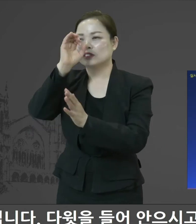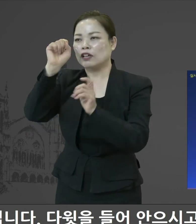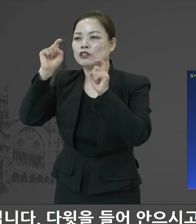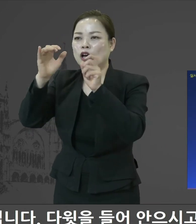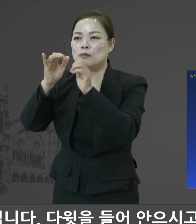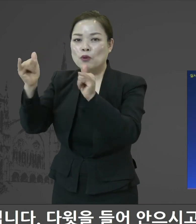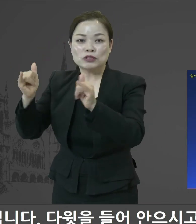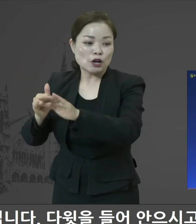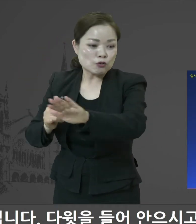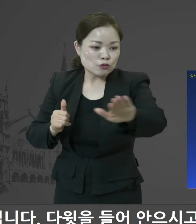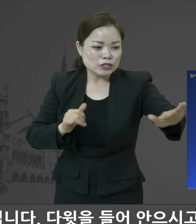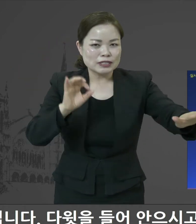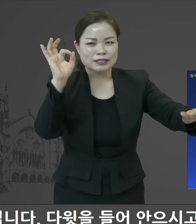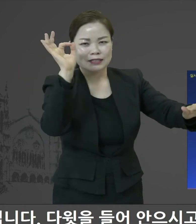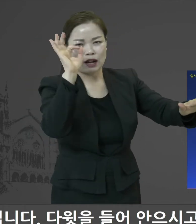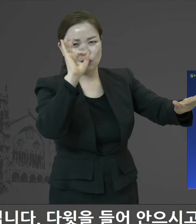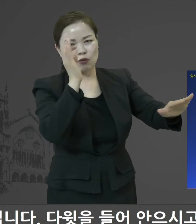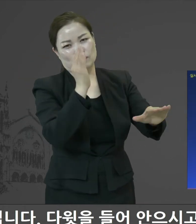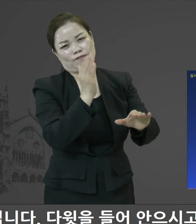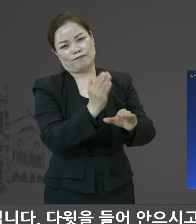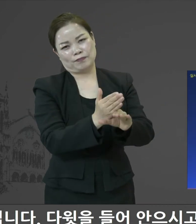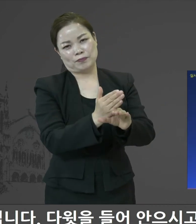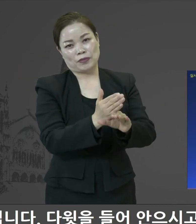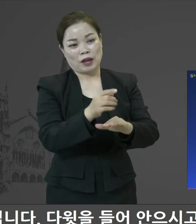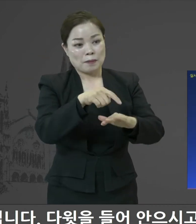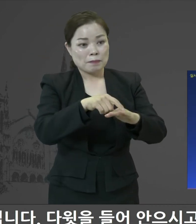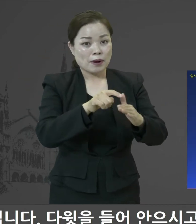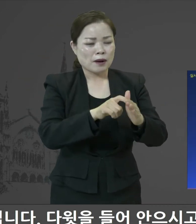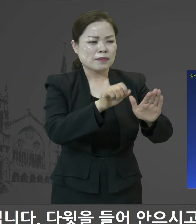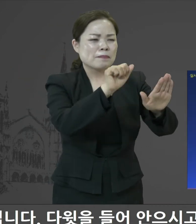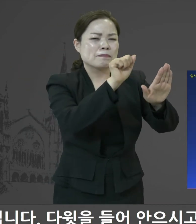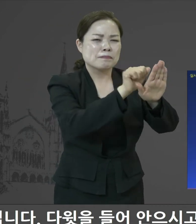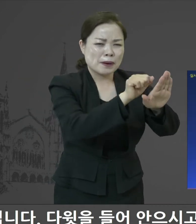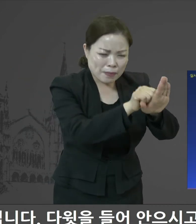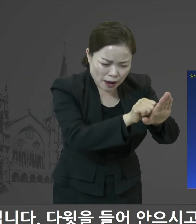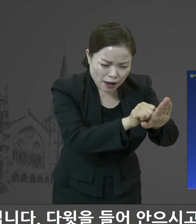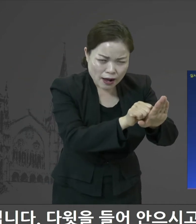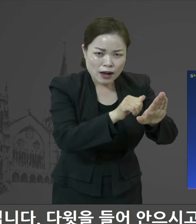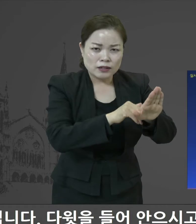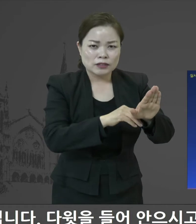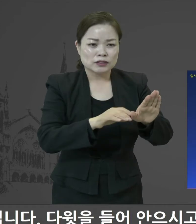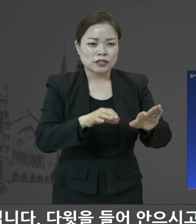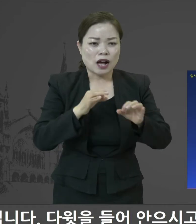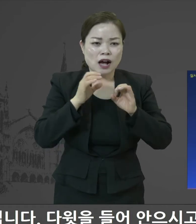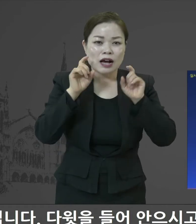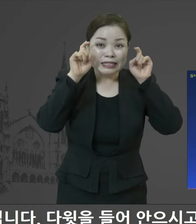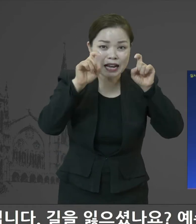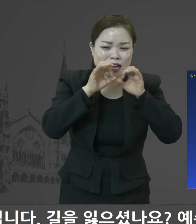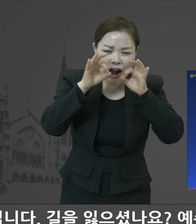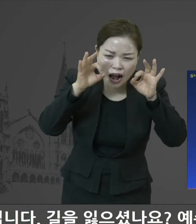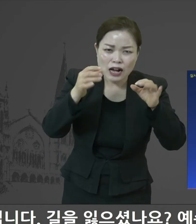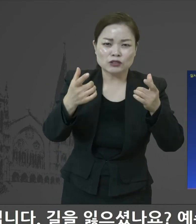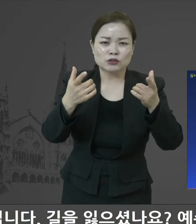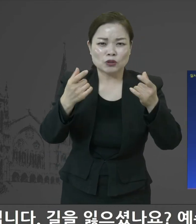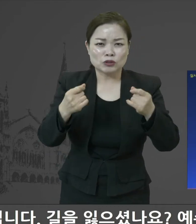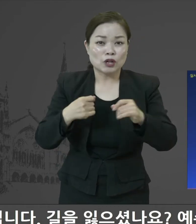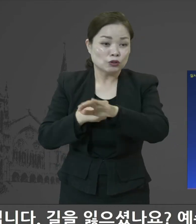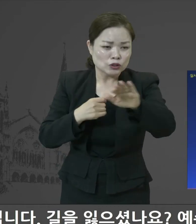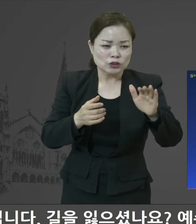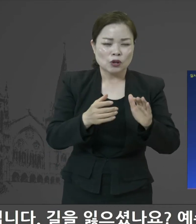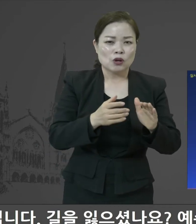지금도 우리를 찾고 계십니다. 우리 마음의 문을 노크하십니다. 우리는 양이 매하고 울듯이 주님을 향해서 신음하시면